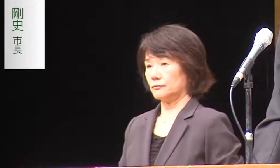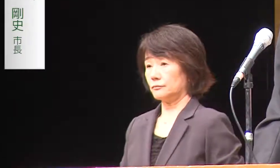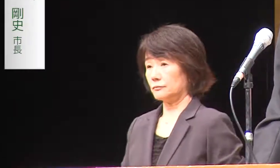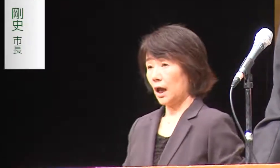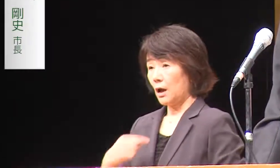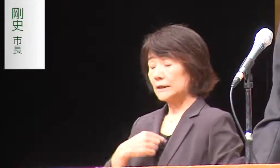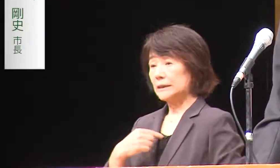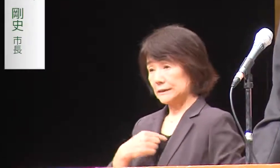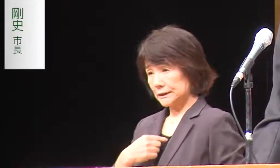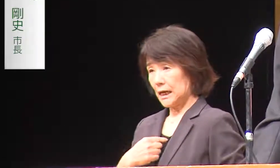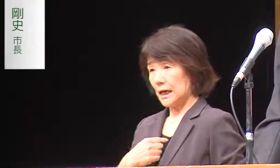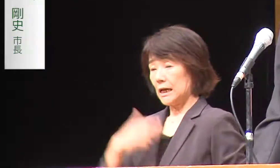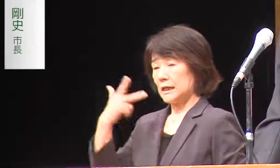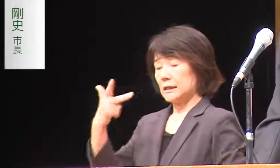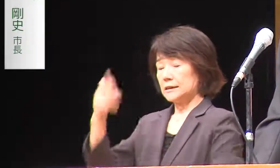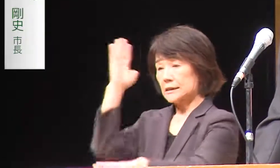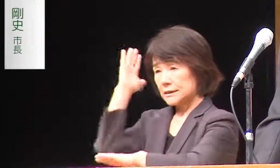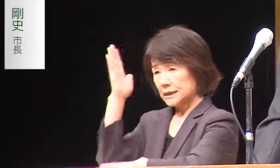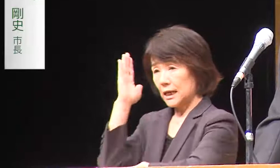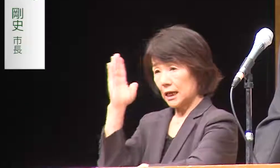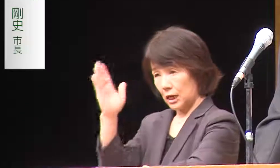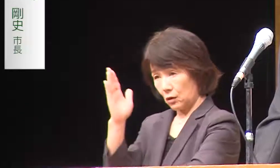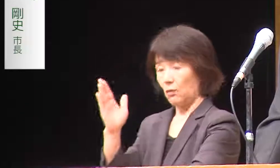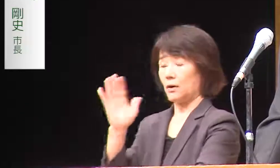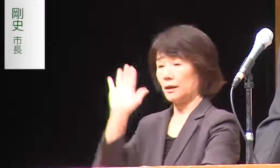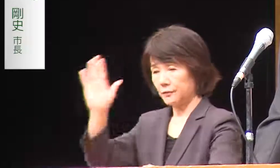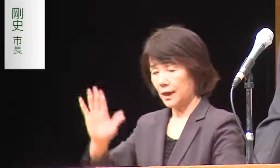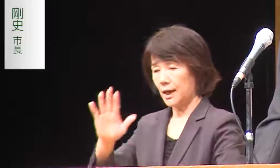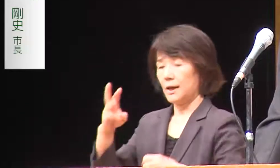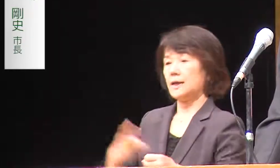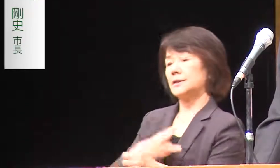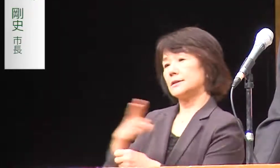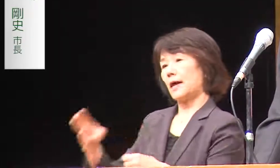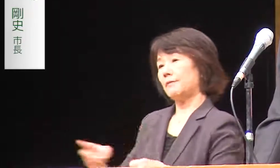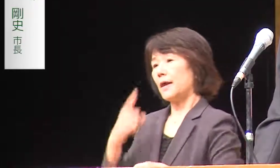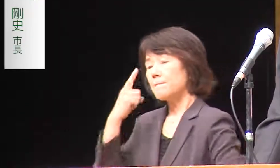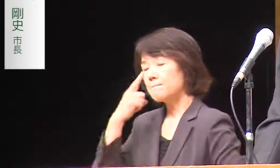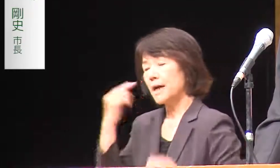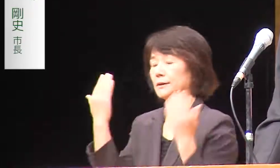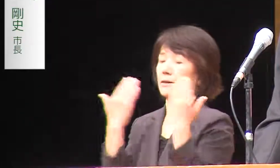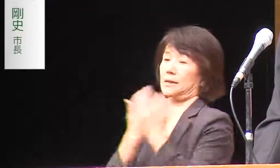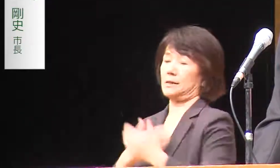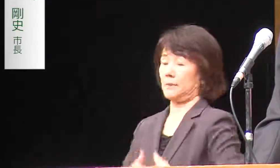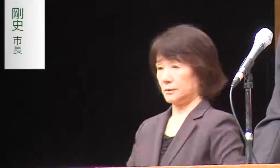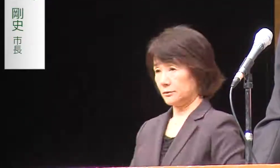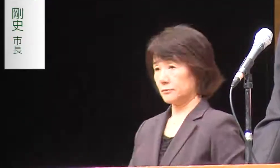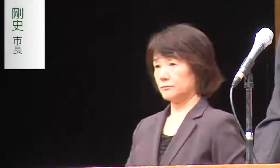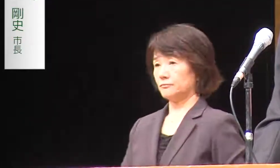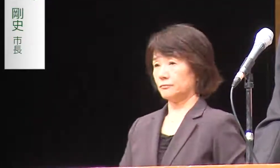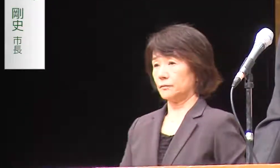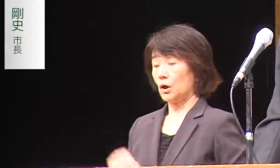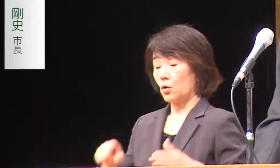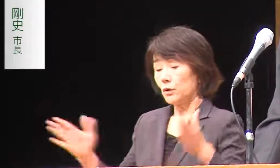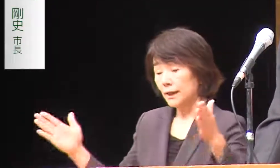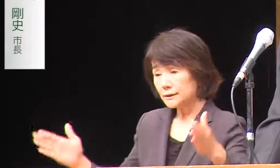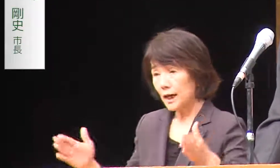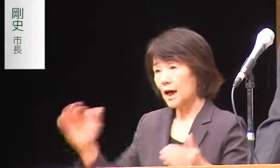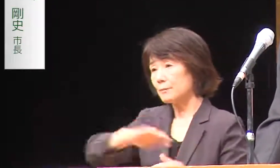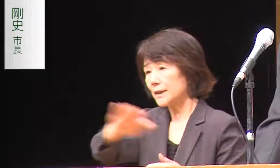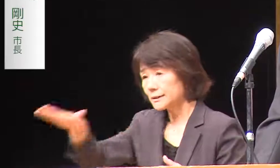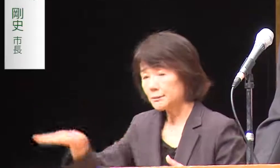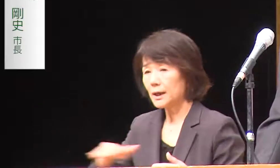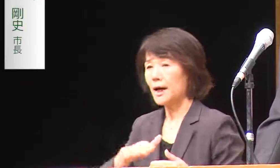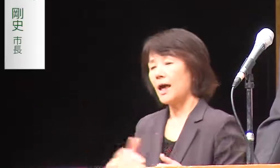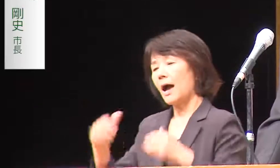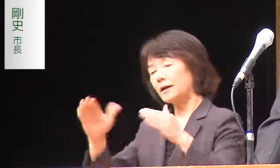さて、私が市政を担わせていただいてから早いもので3年目に入りました。この間皆様から